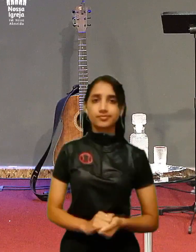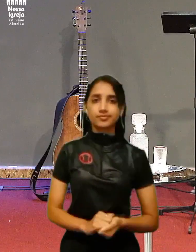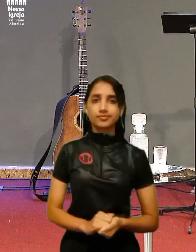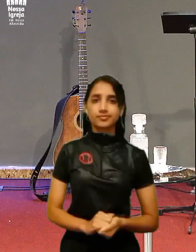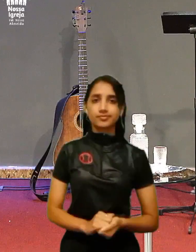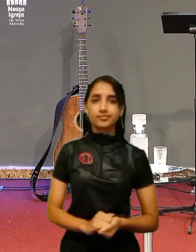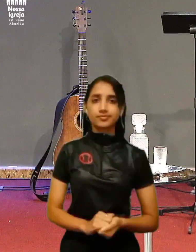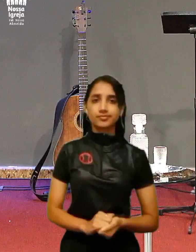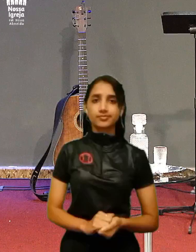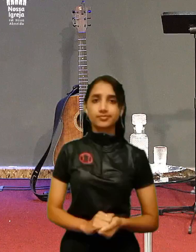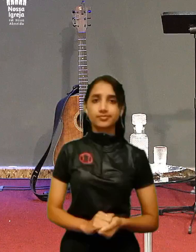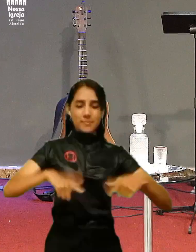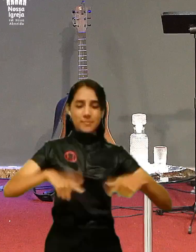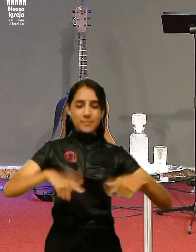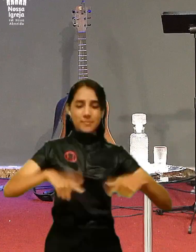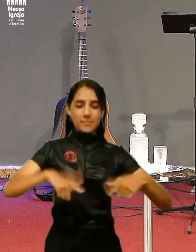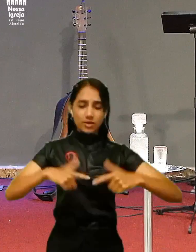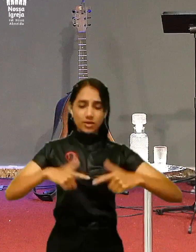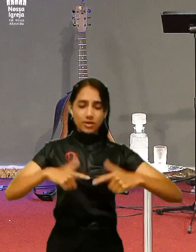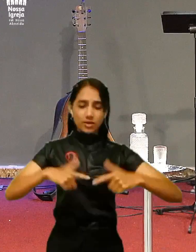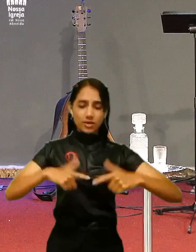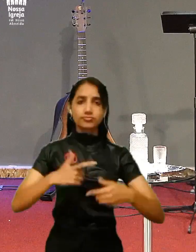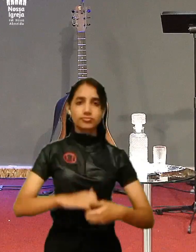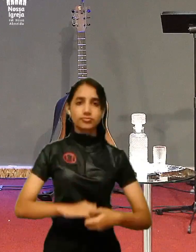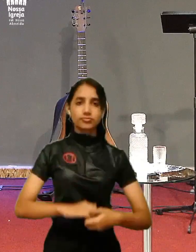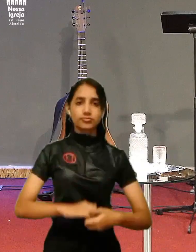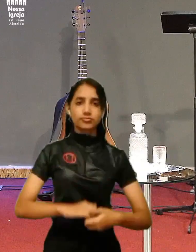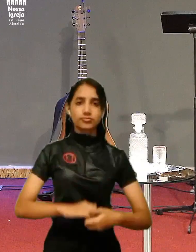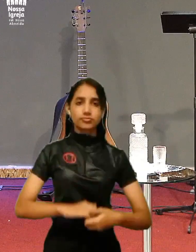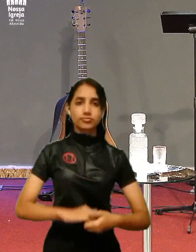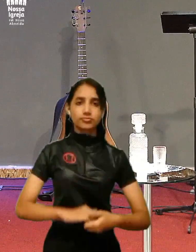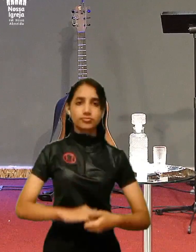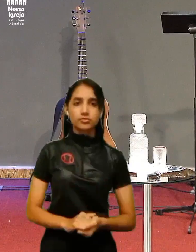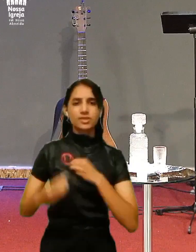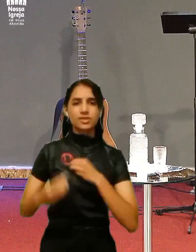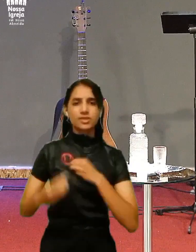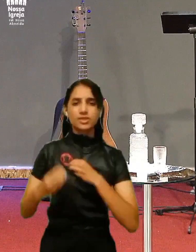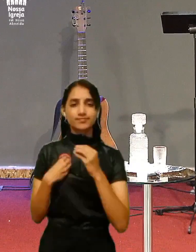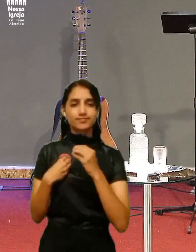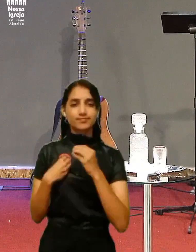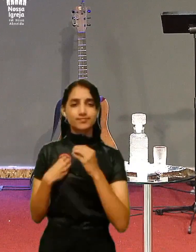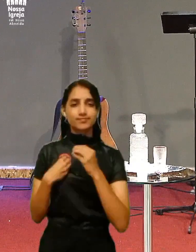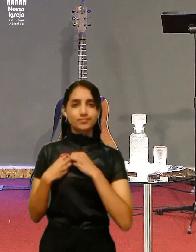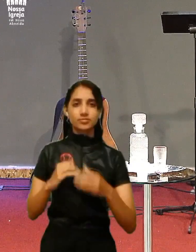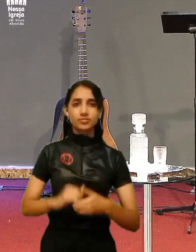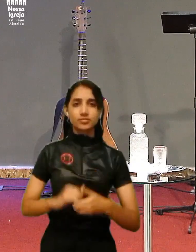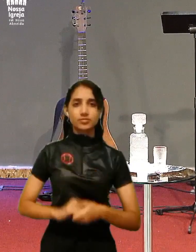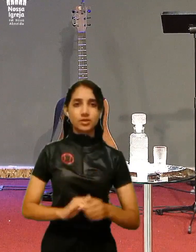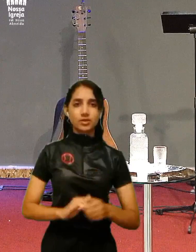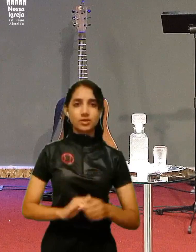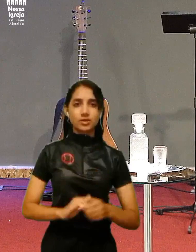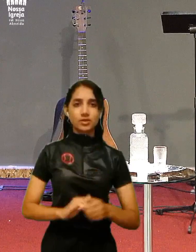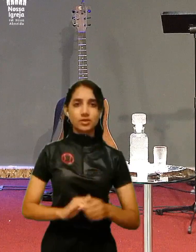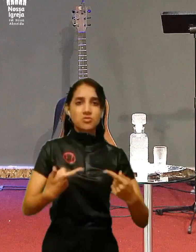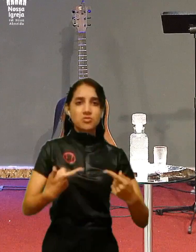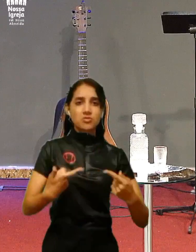de igreja. Pensa que coisa mais carnal, mais imunda, brigando por causa de